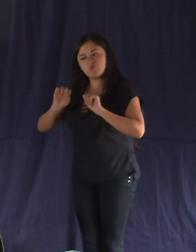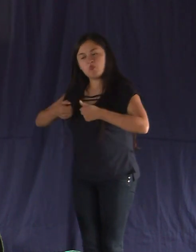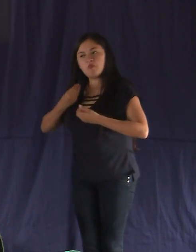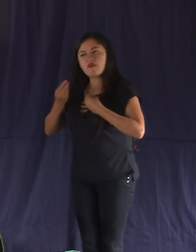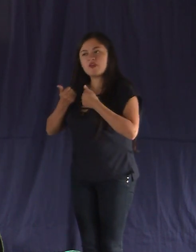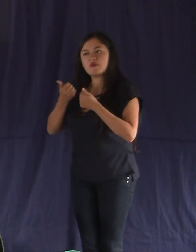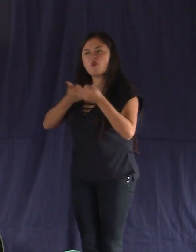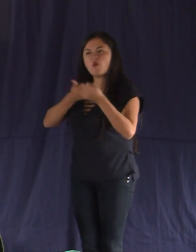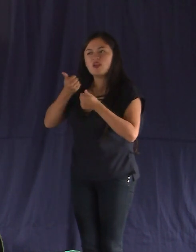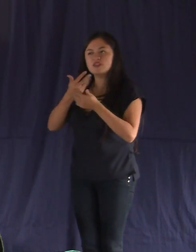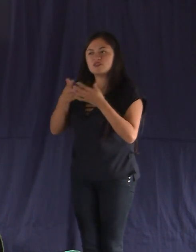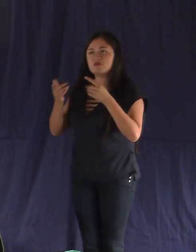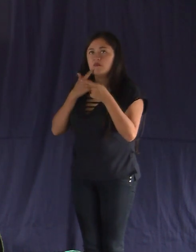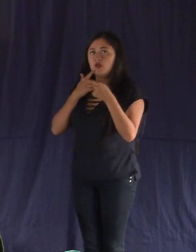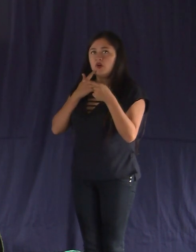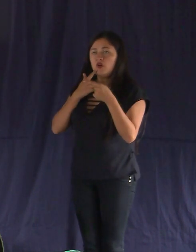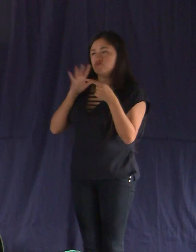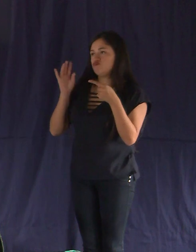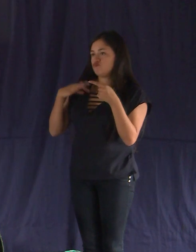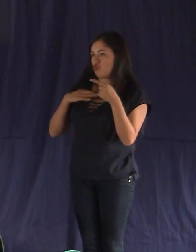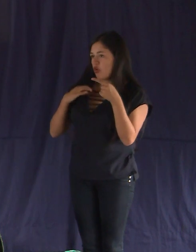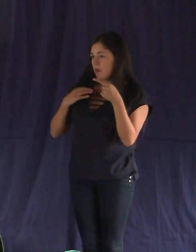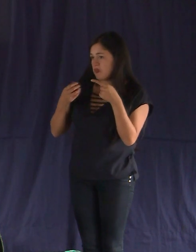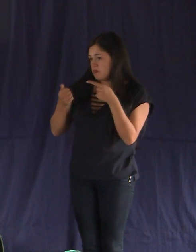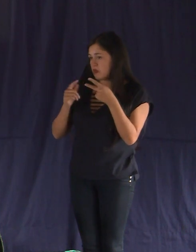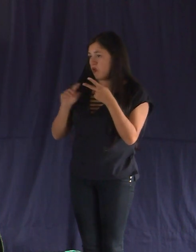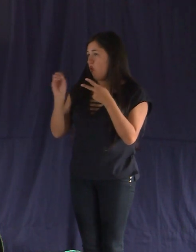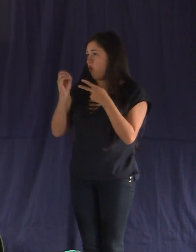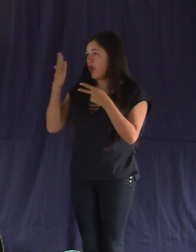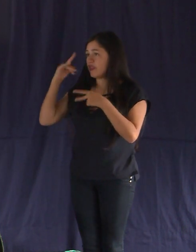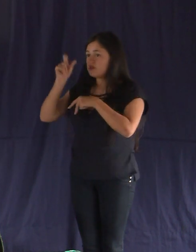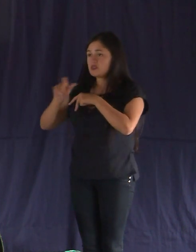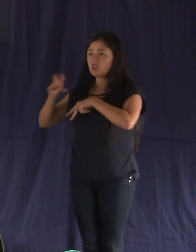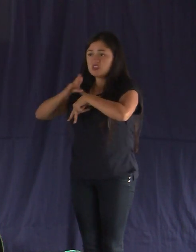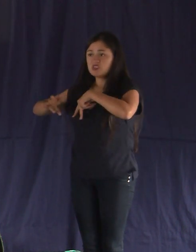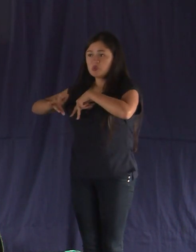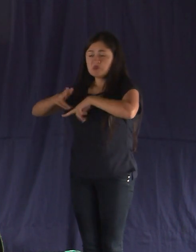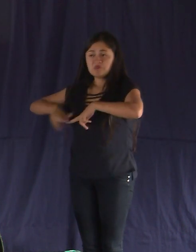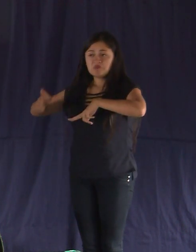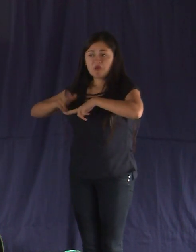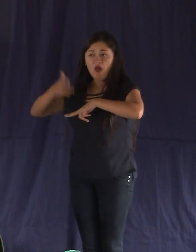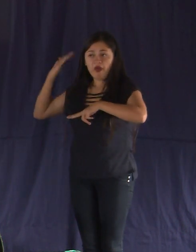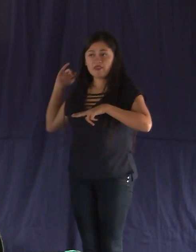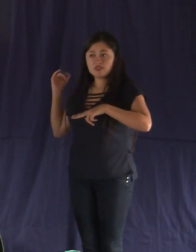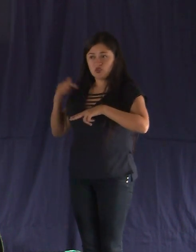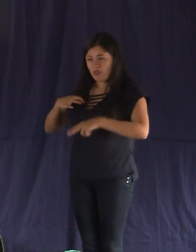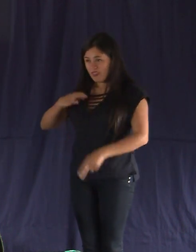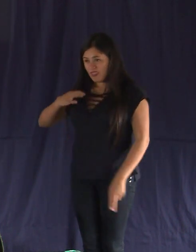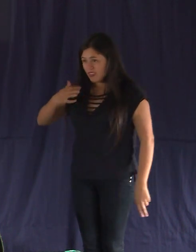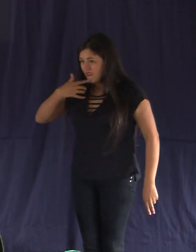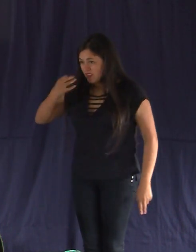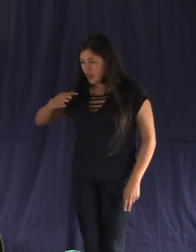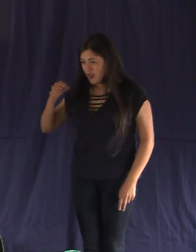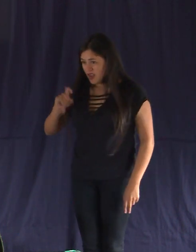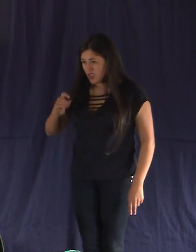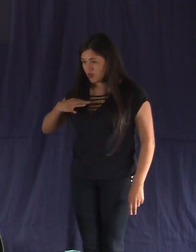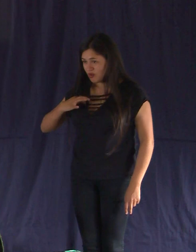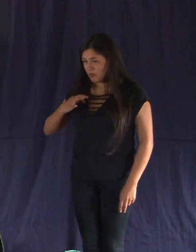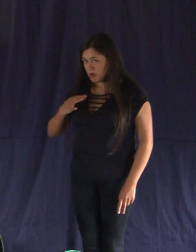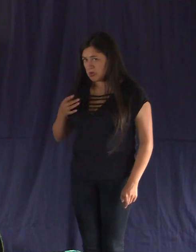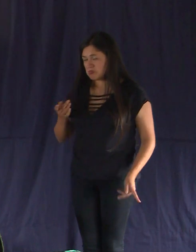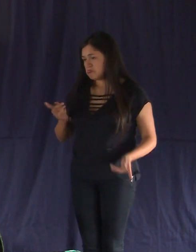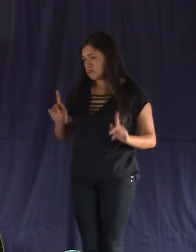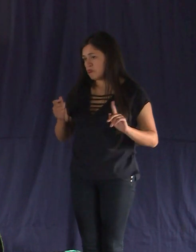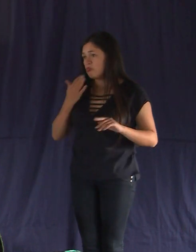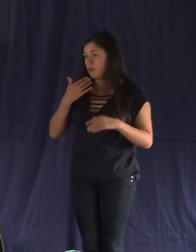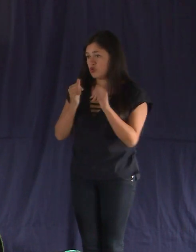pronto también podríamos vivir desnudos como vivían nuestros antepasados, ¿no? Si uno va a mirar, ¿qué es lo que uno en realidad necesita? Uno puede